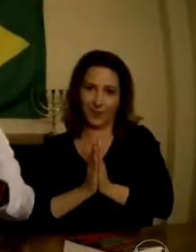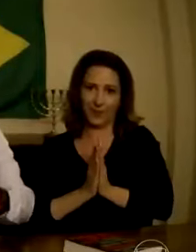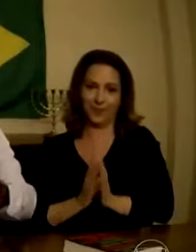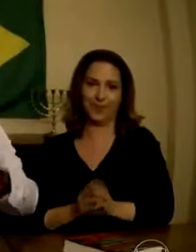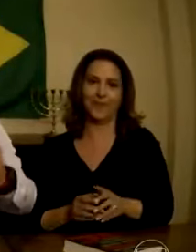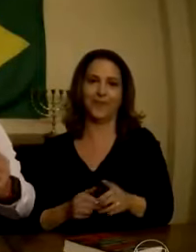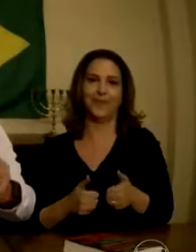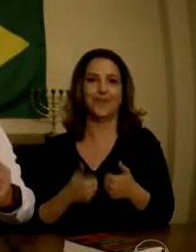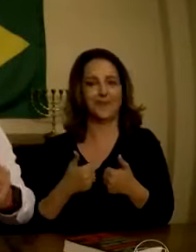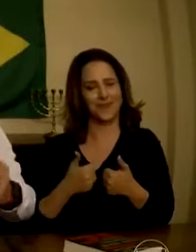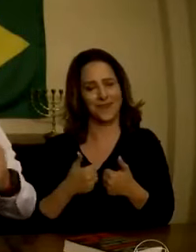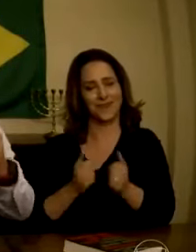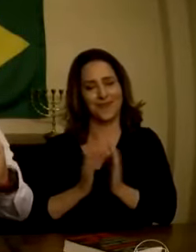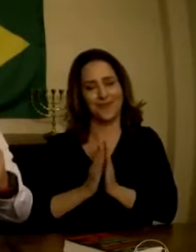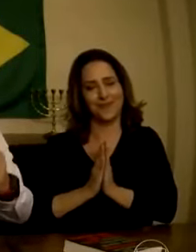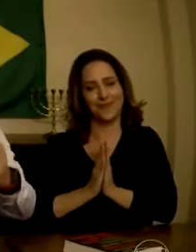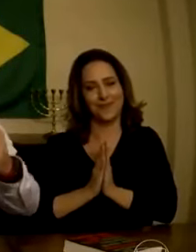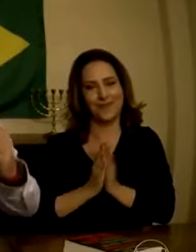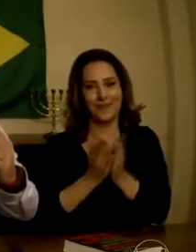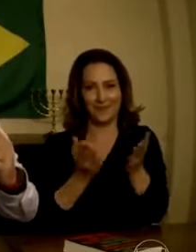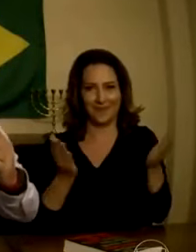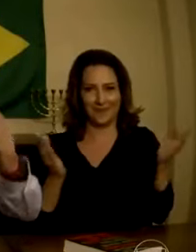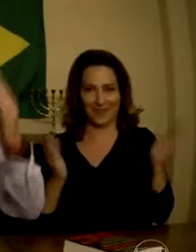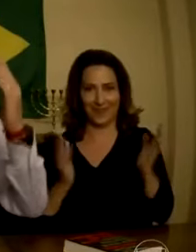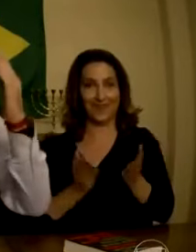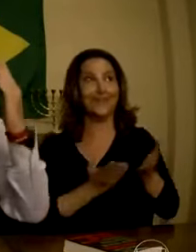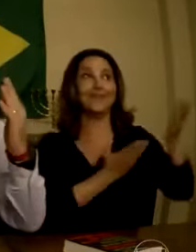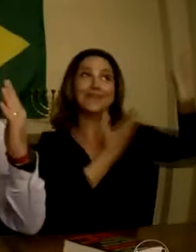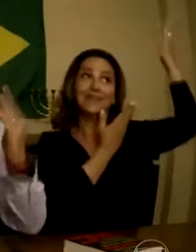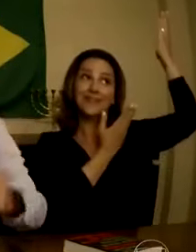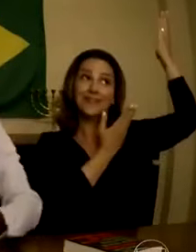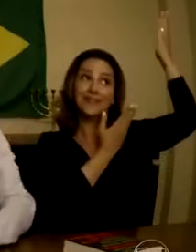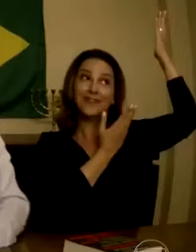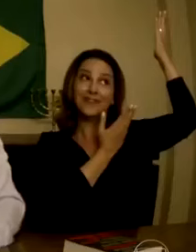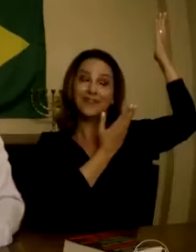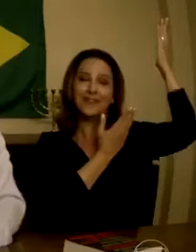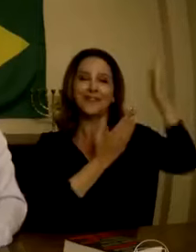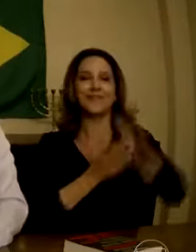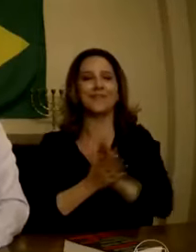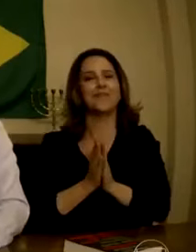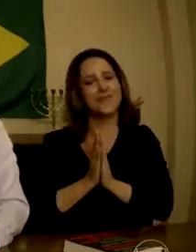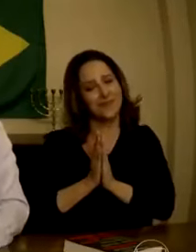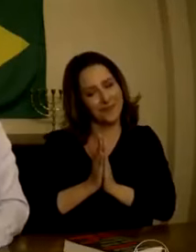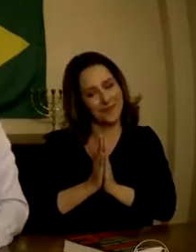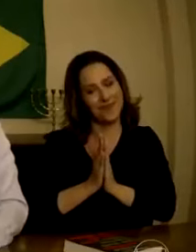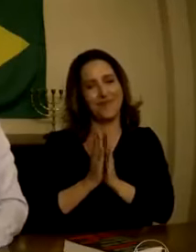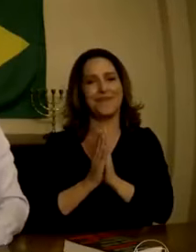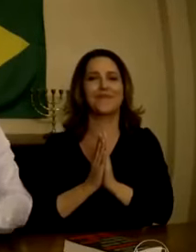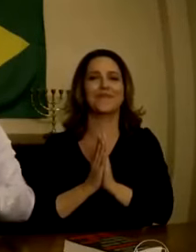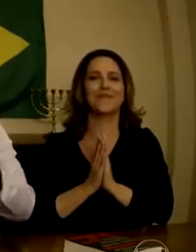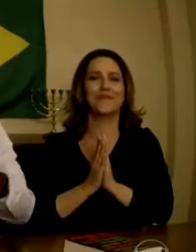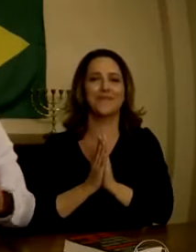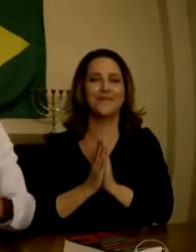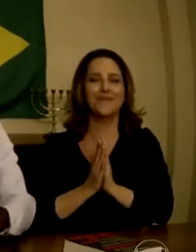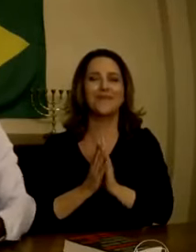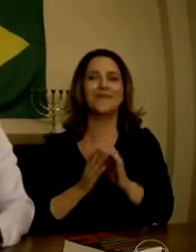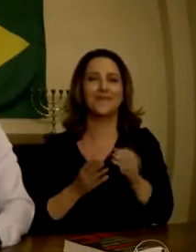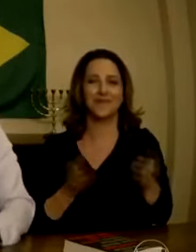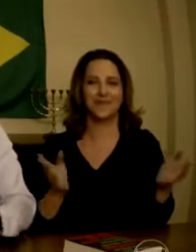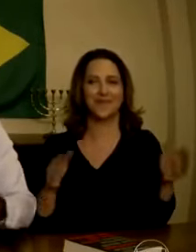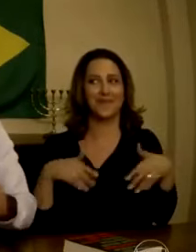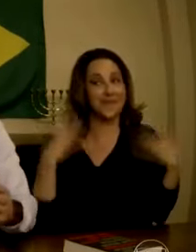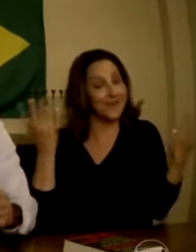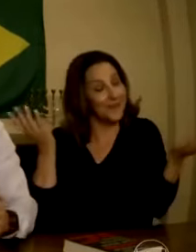gostaria de agradecer ao povo honrado de Deus. Agradecer também aos